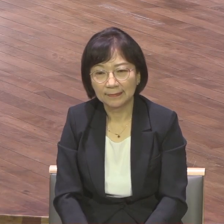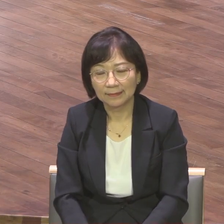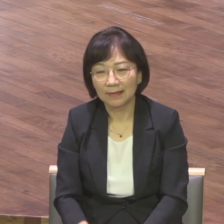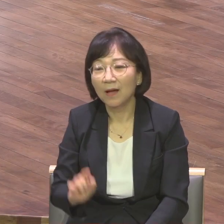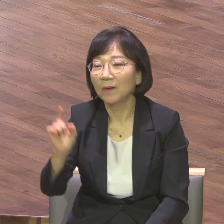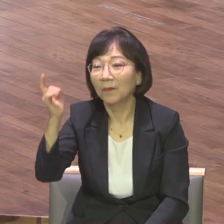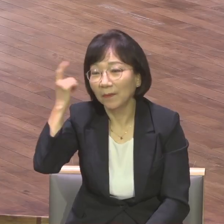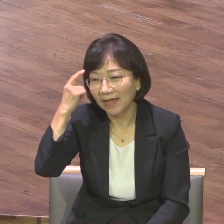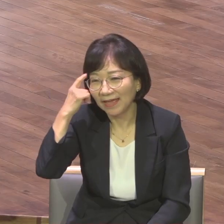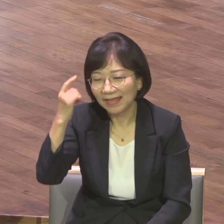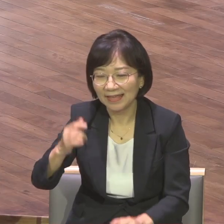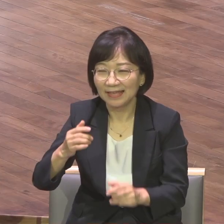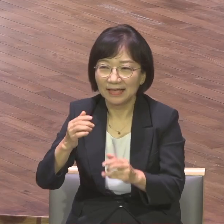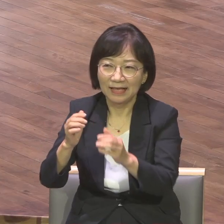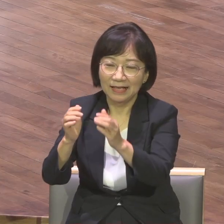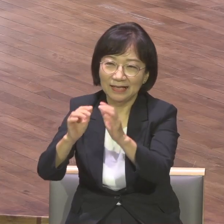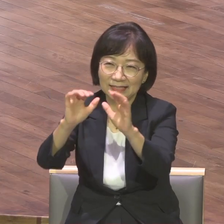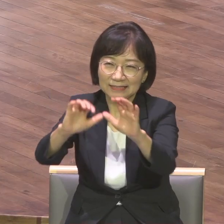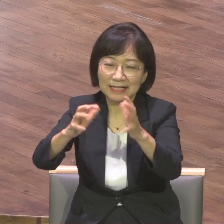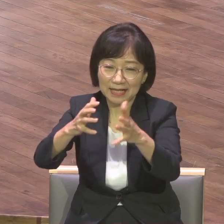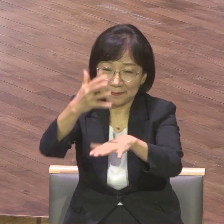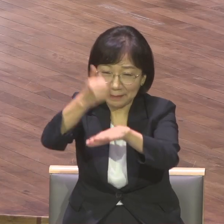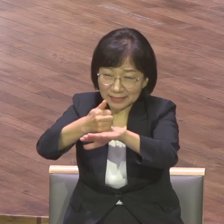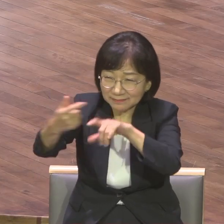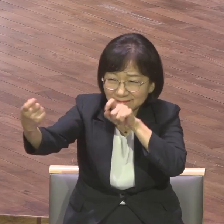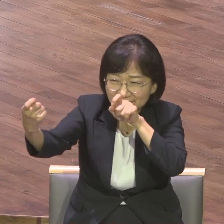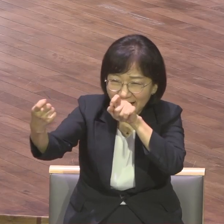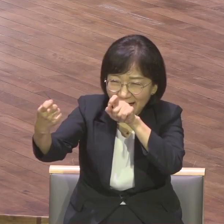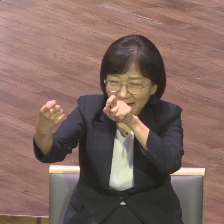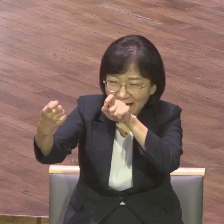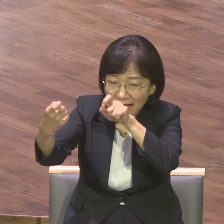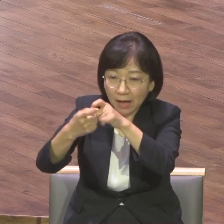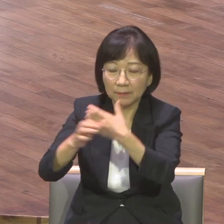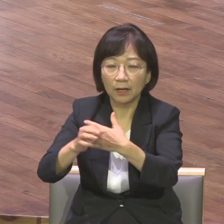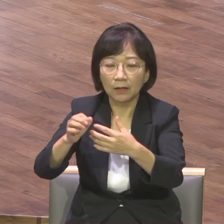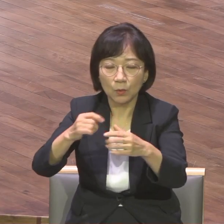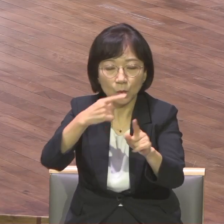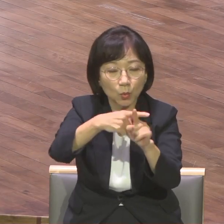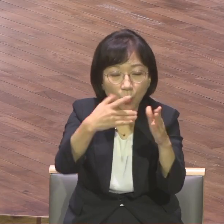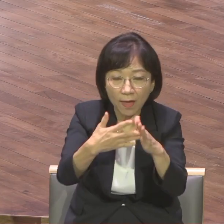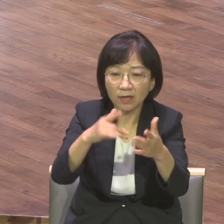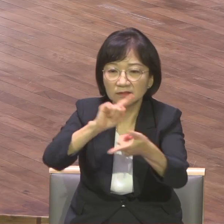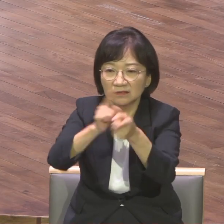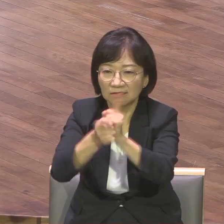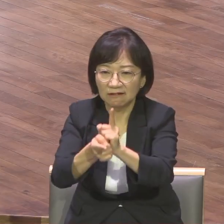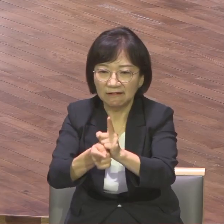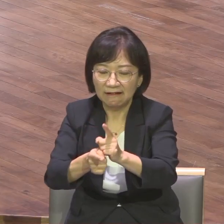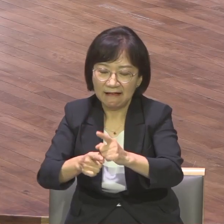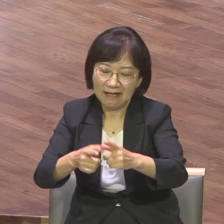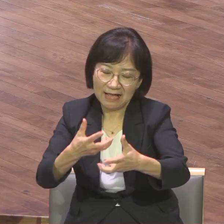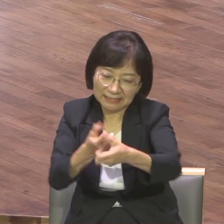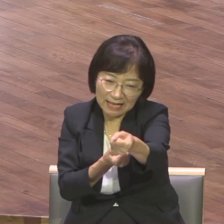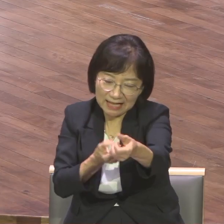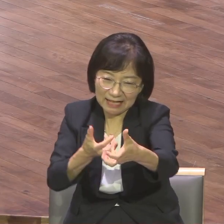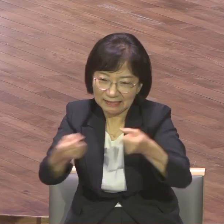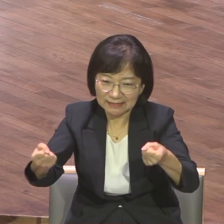왜냐? 마지막 때가 가까울수록 교회 안에서 서로 이간시키고 이간시키고 서로